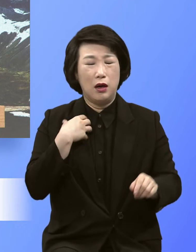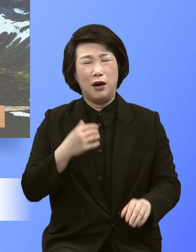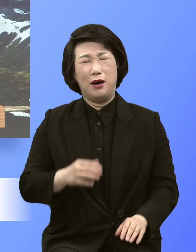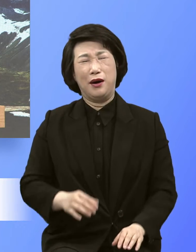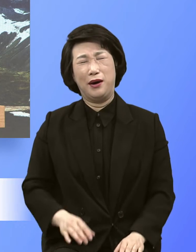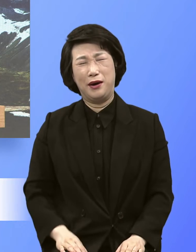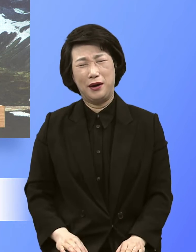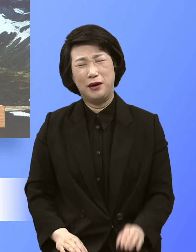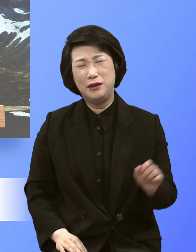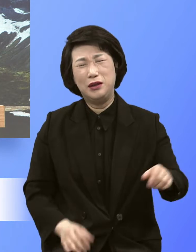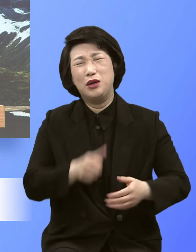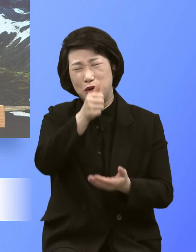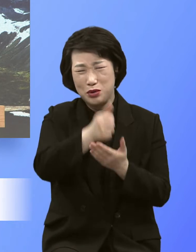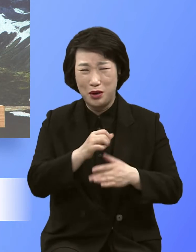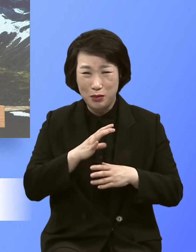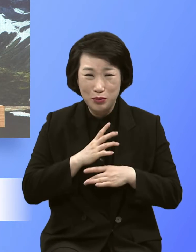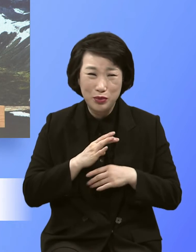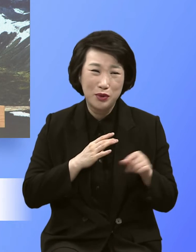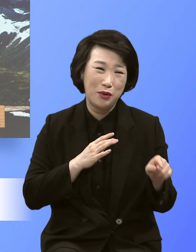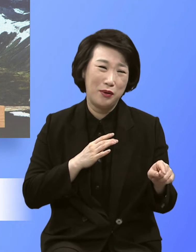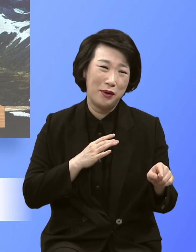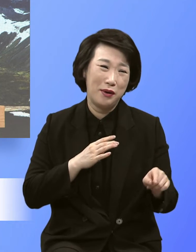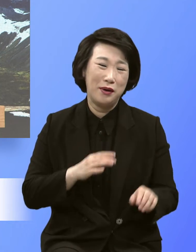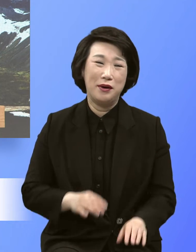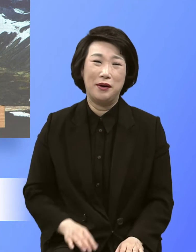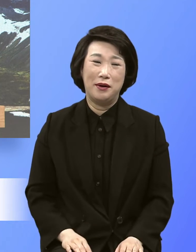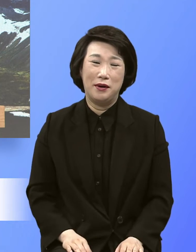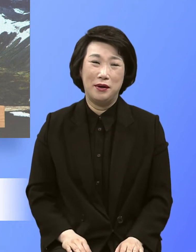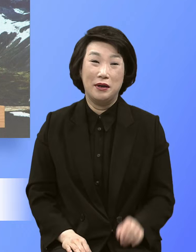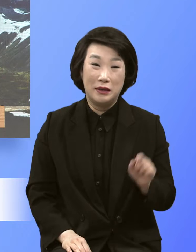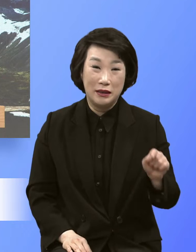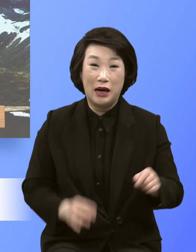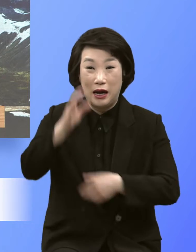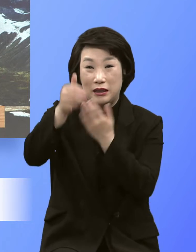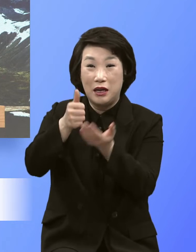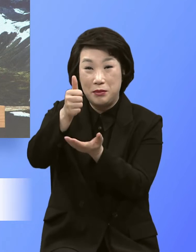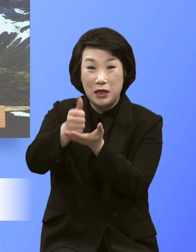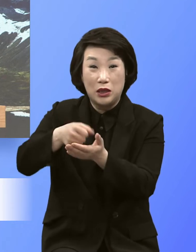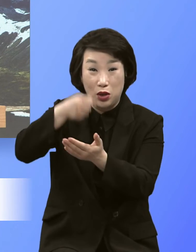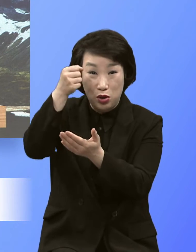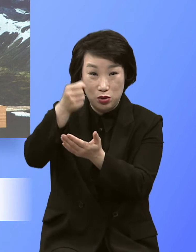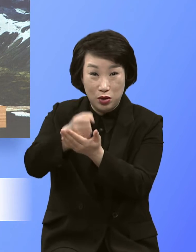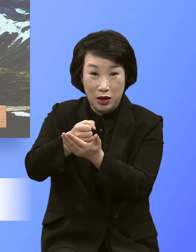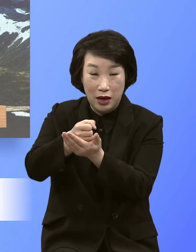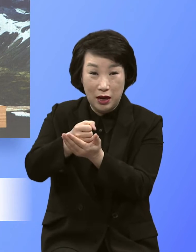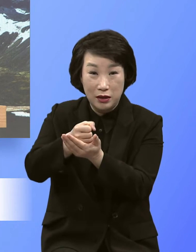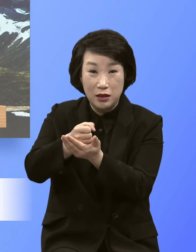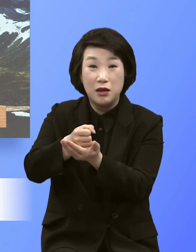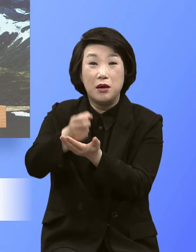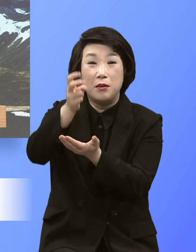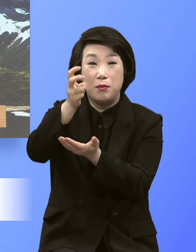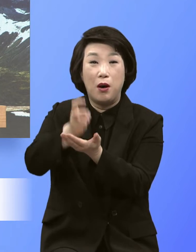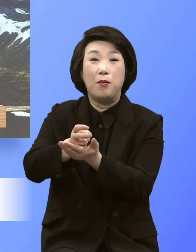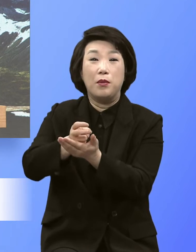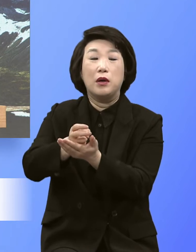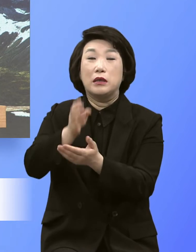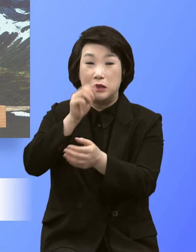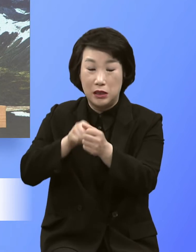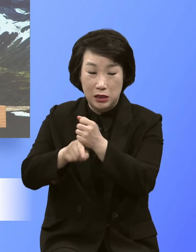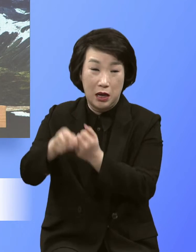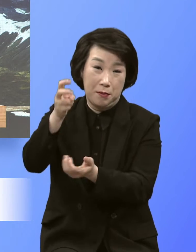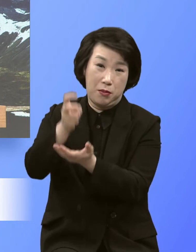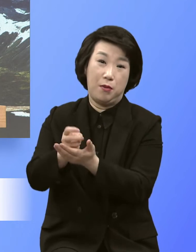파괴한 죄가 무서운 것이냐. 이것은 하나님께서 정하신 절대적인